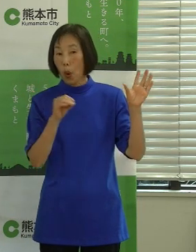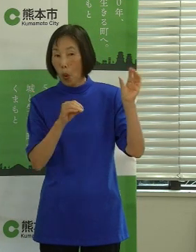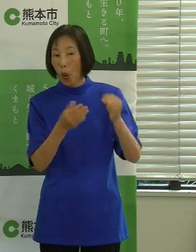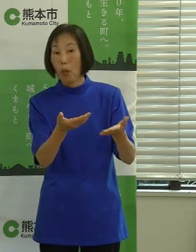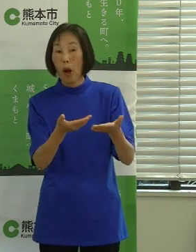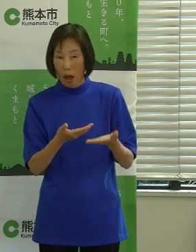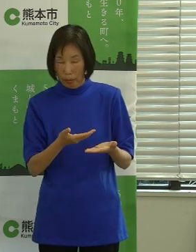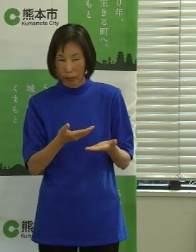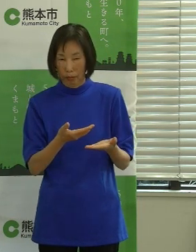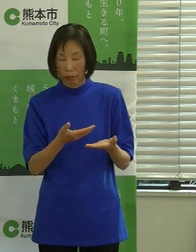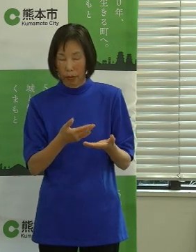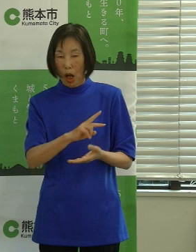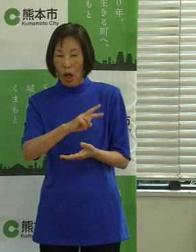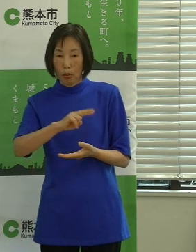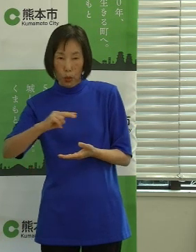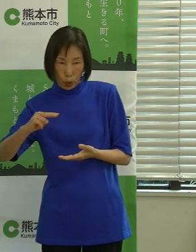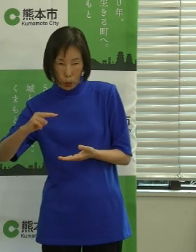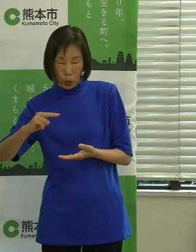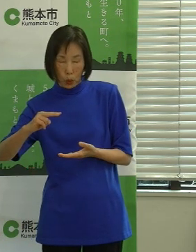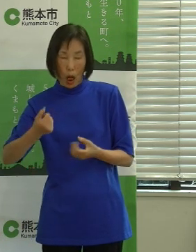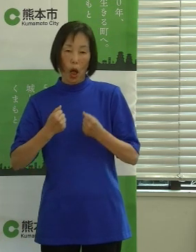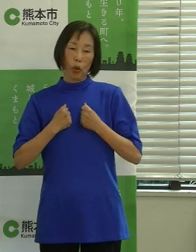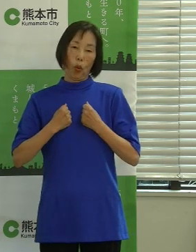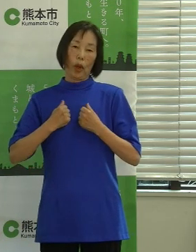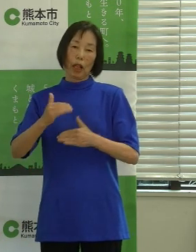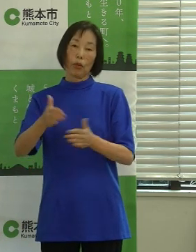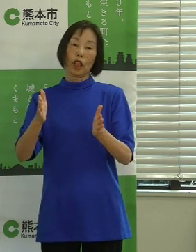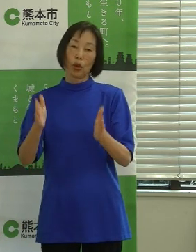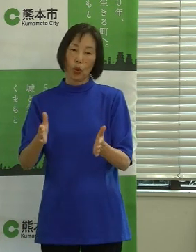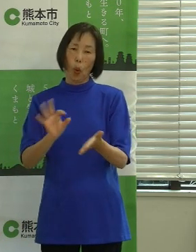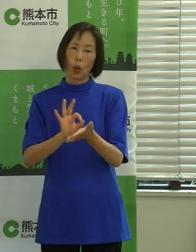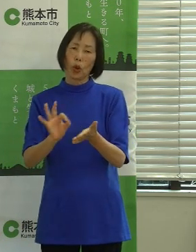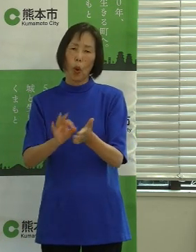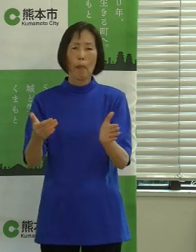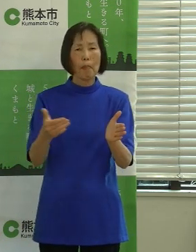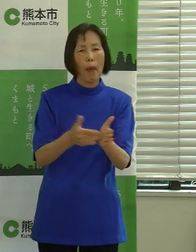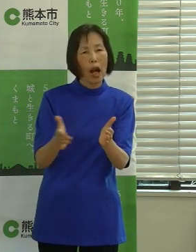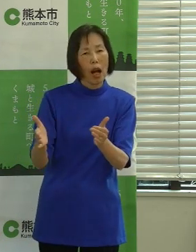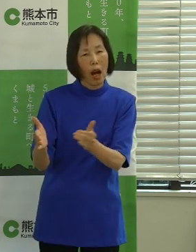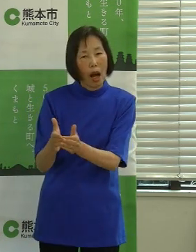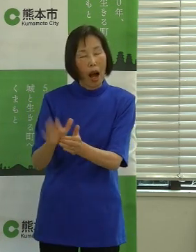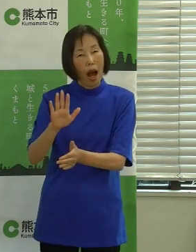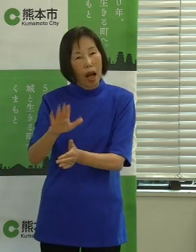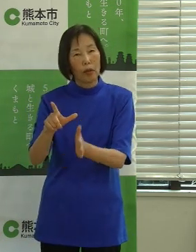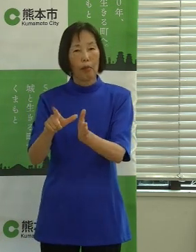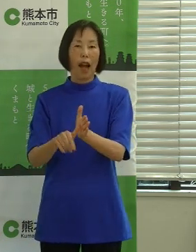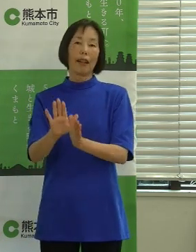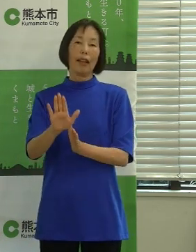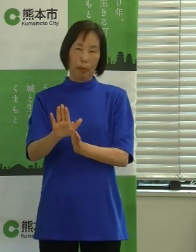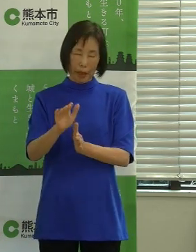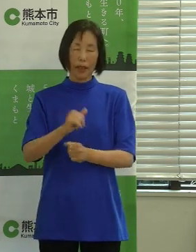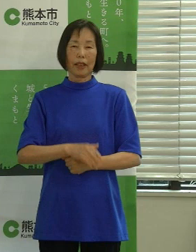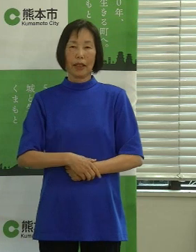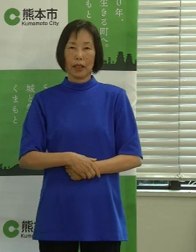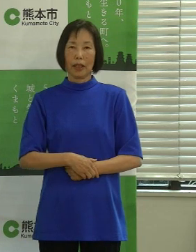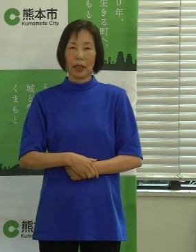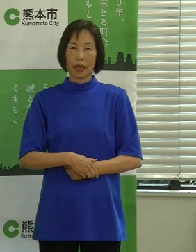やプールやトレーニング室等の使用制限がかかる場合もございます。